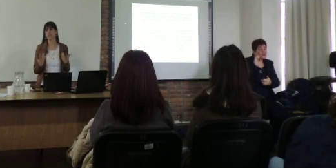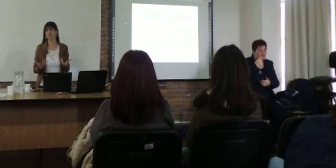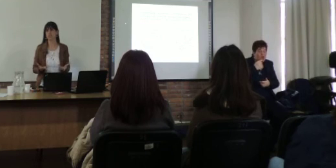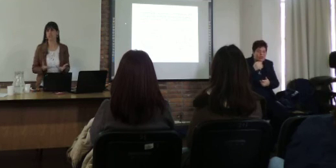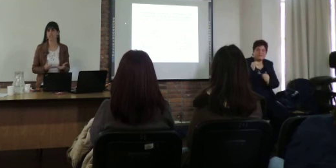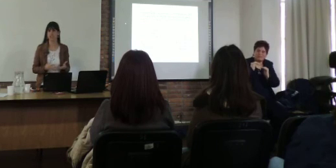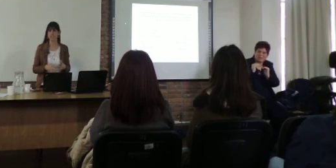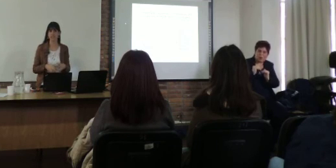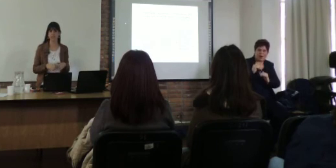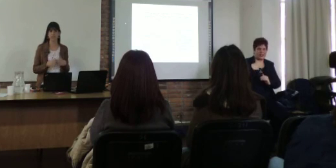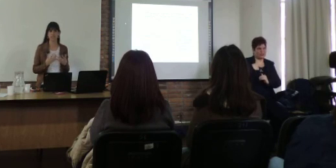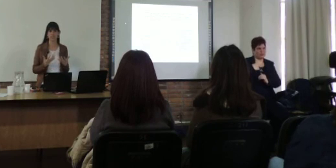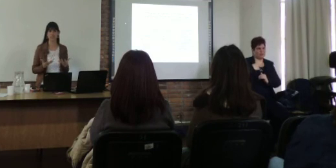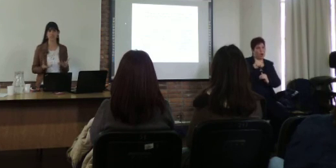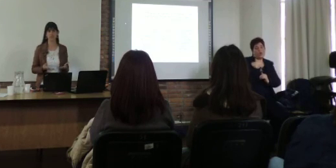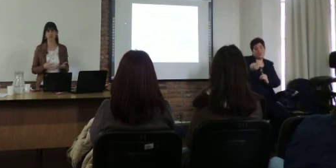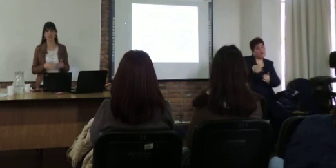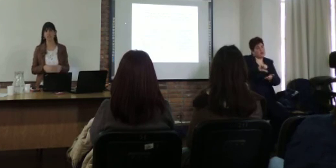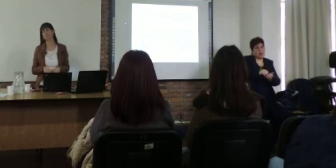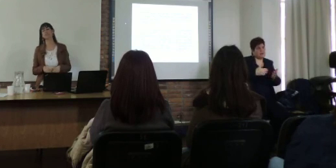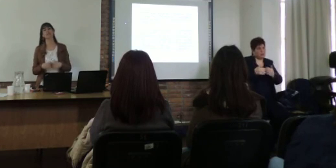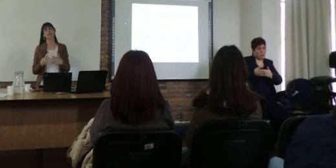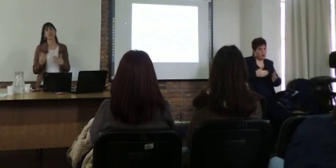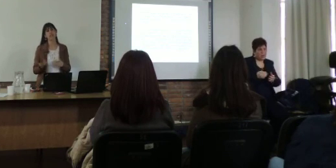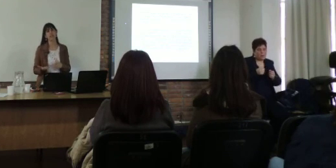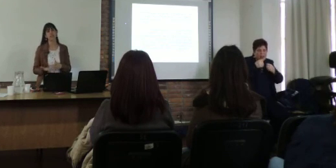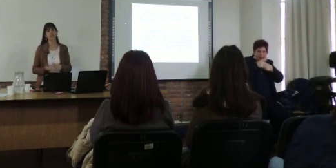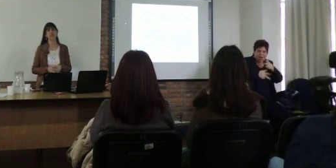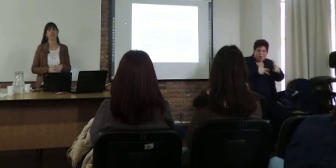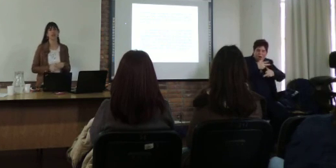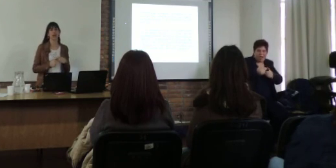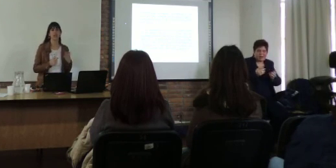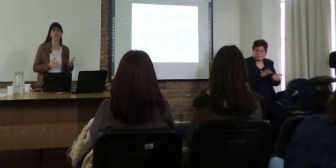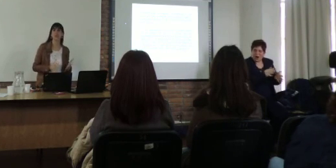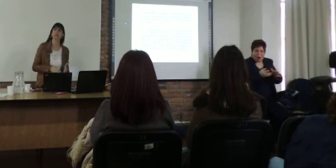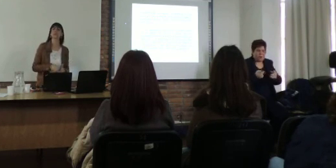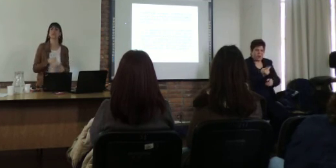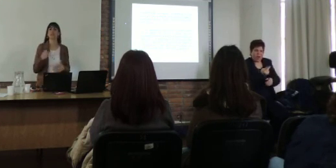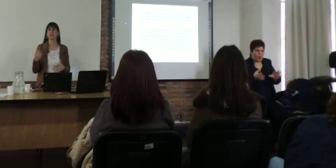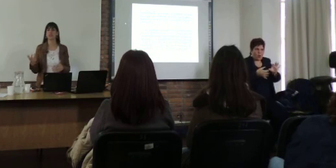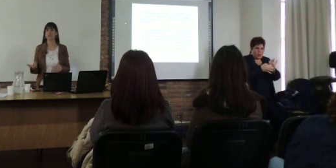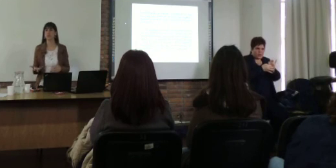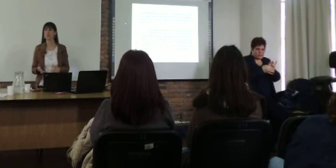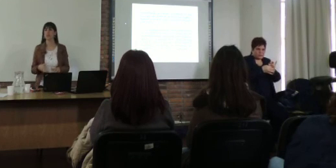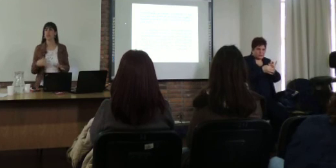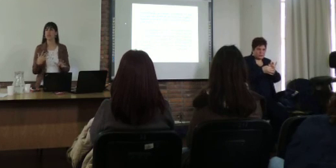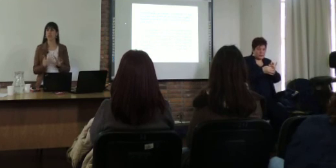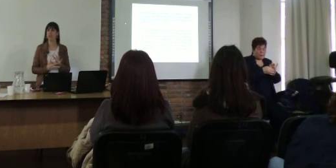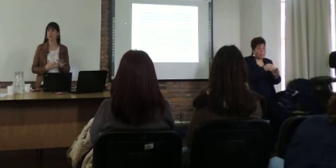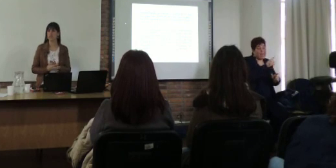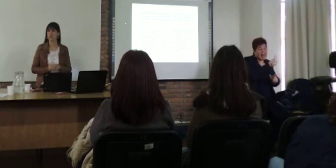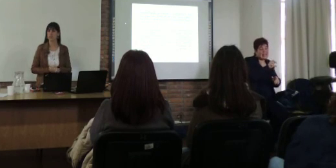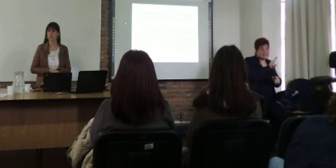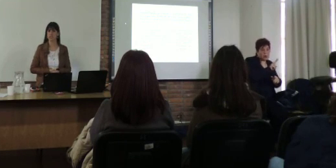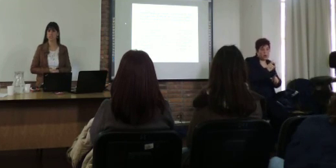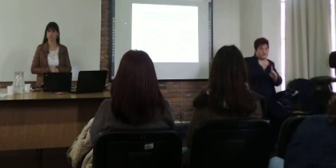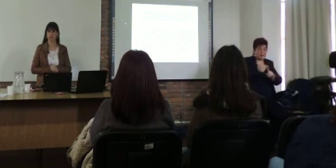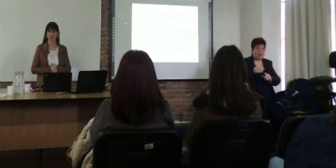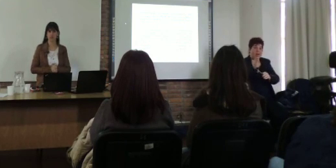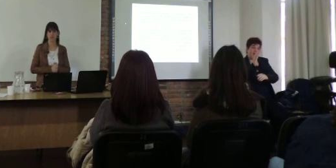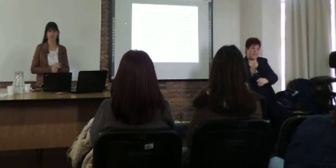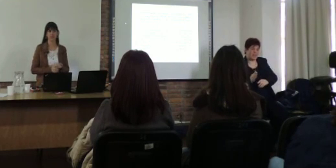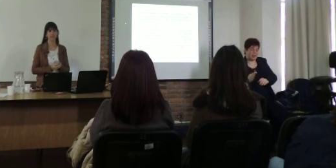produzem novas identidades, que são essas identidades fronteiriças, entre a Libras, o LSU, e falando então